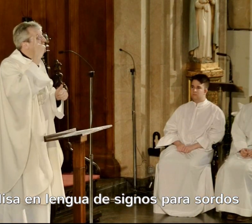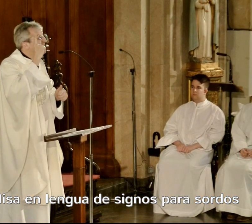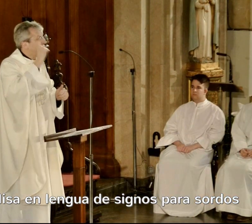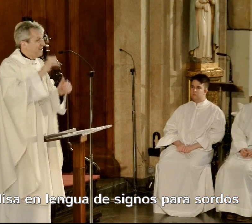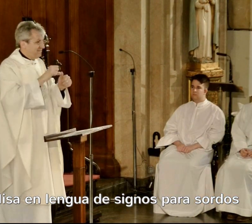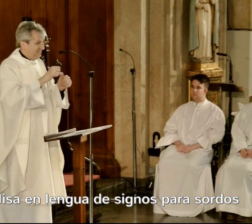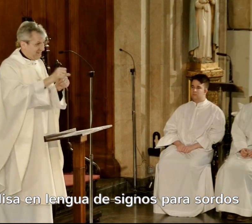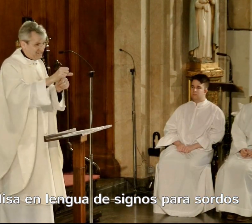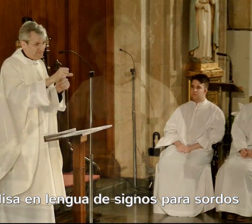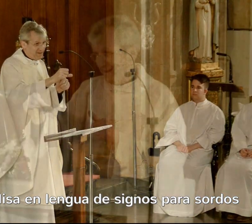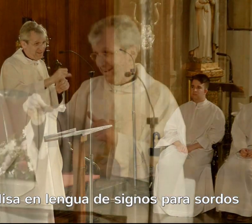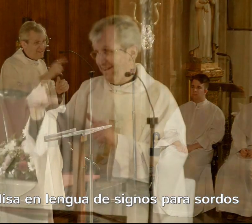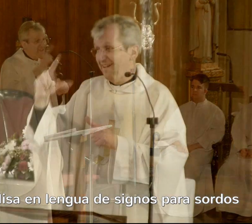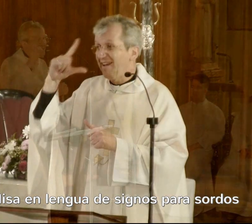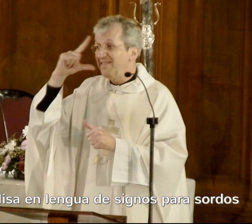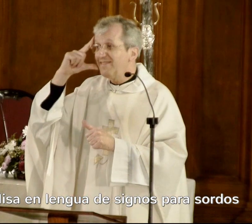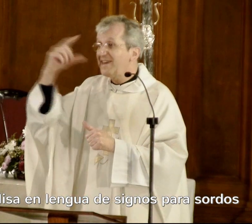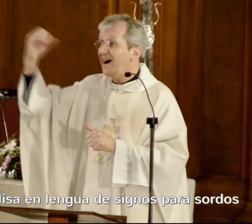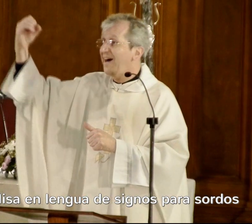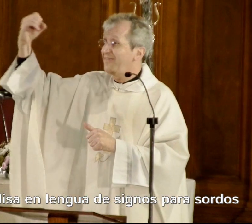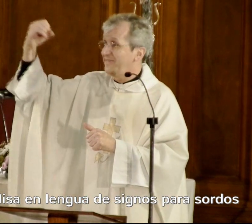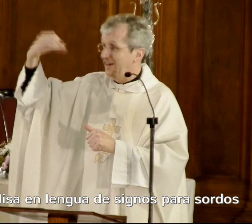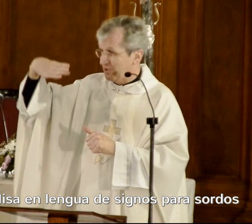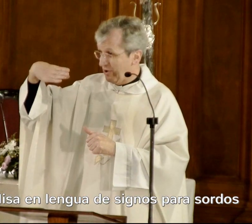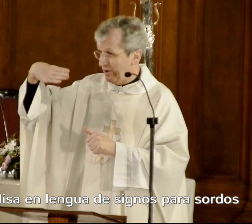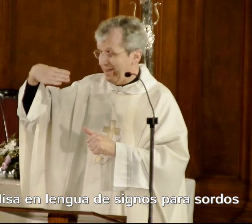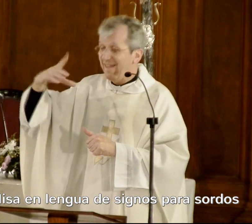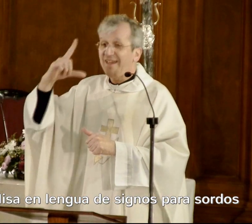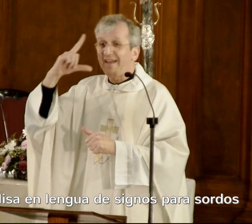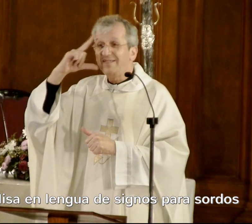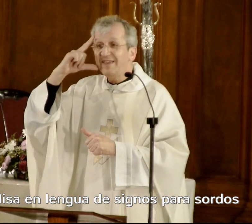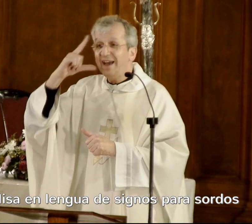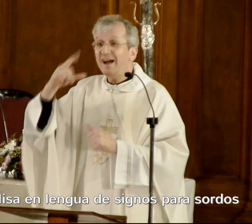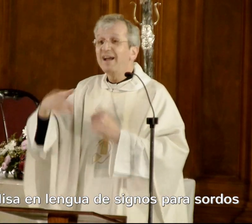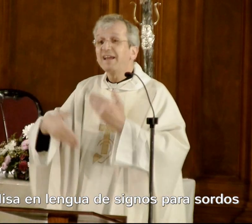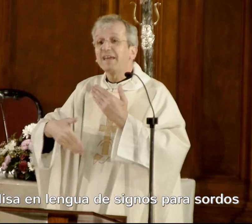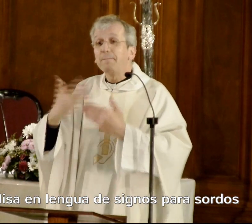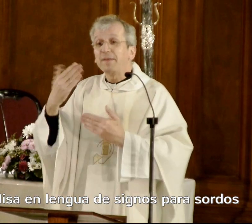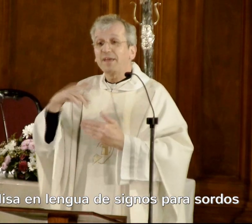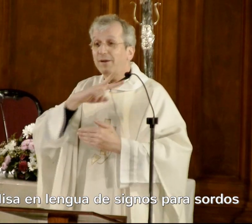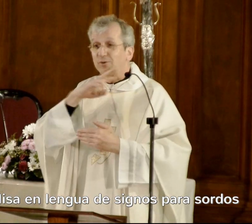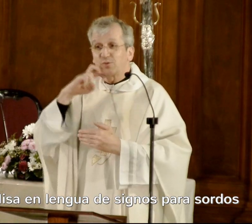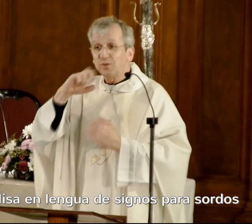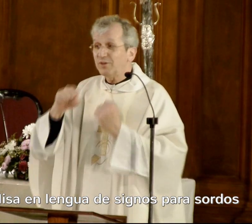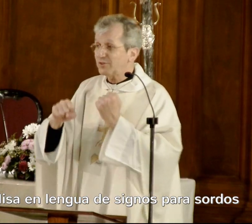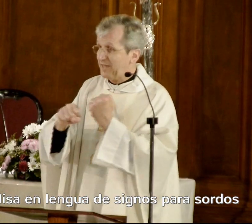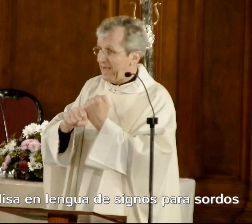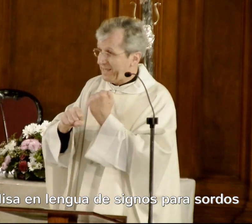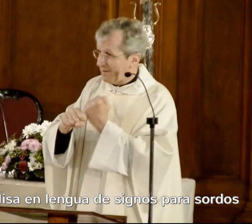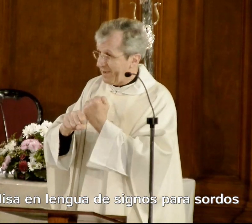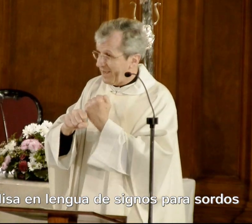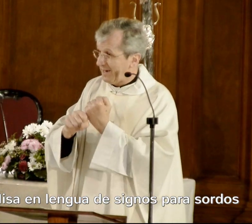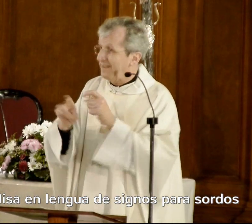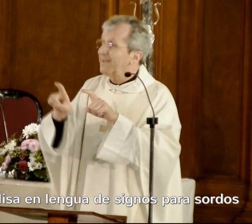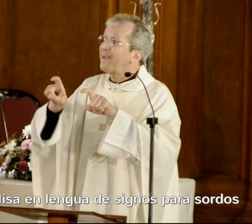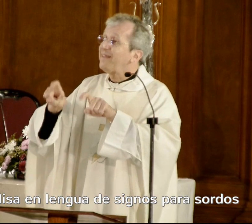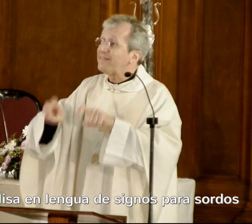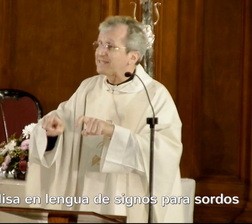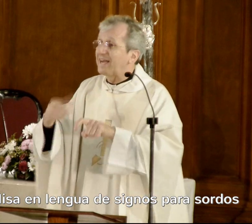día de la semana, el día del sol, el día que empezaban los judíos a trabajar. El